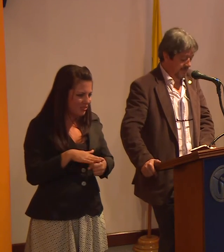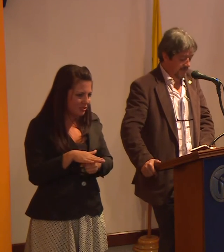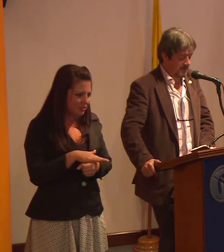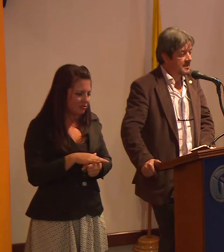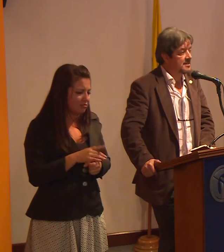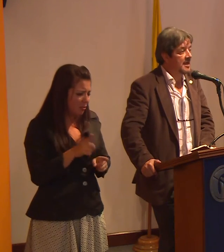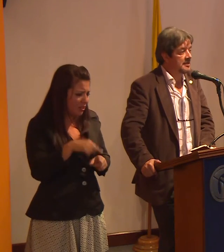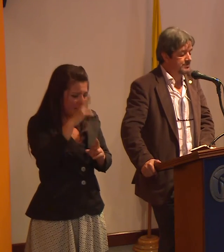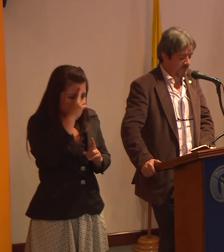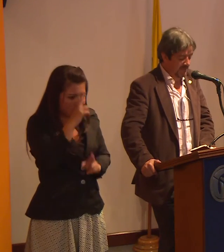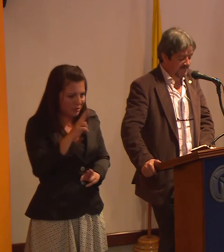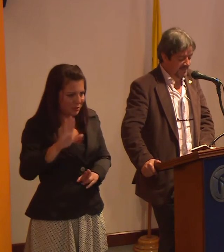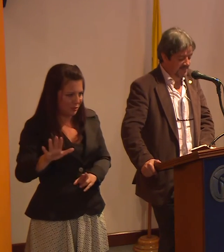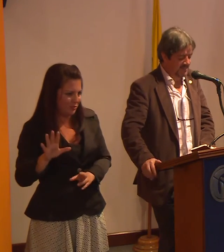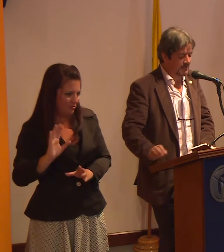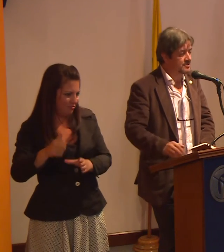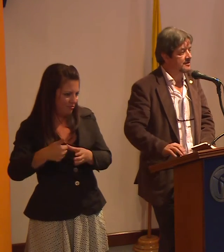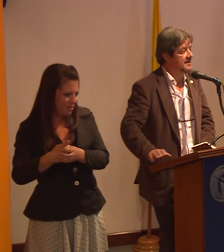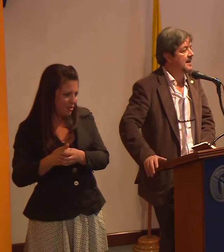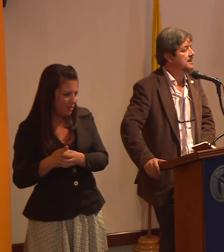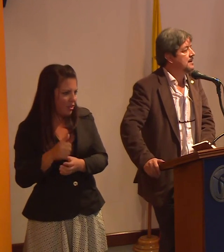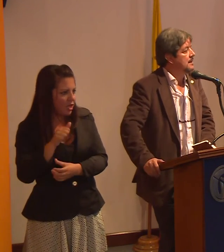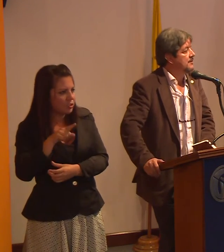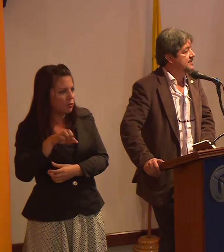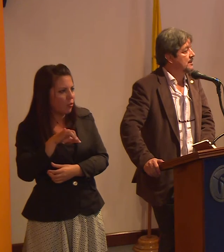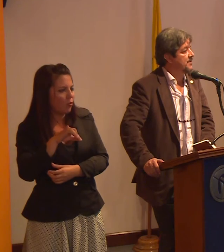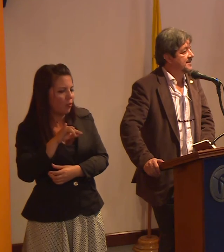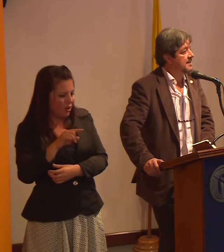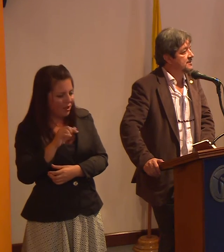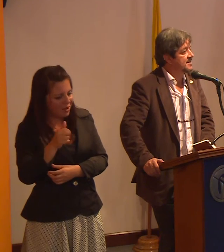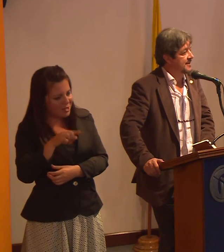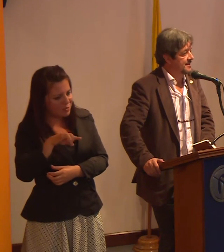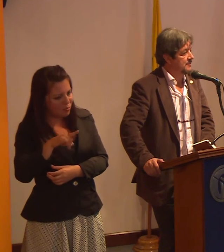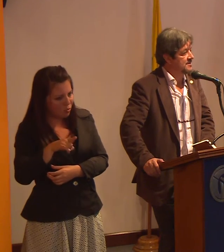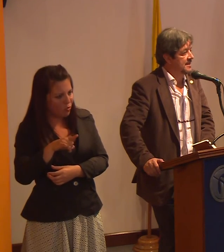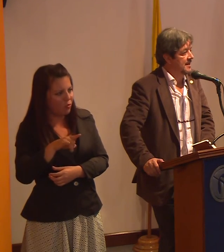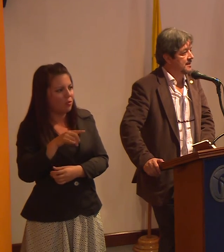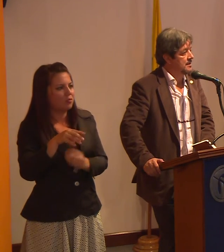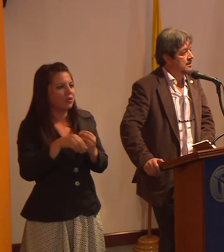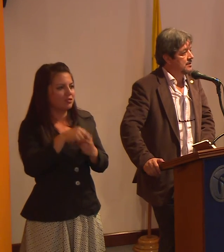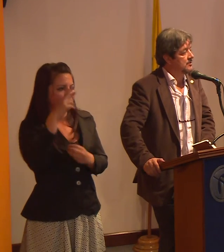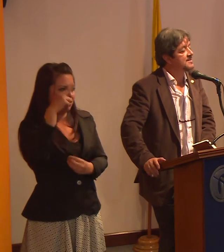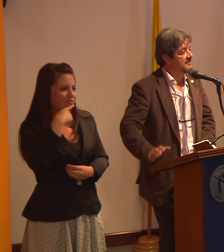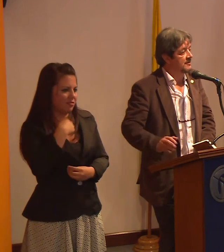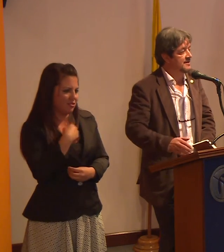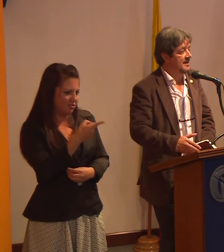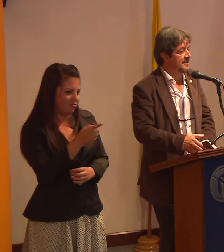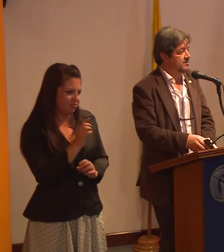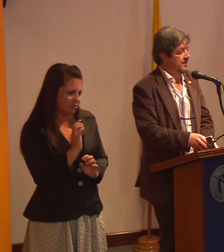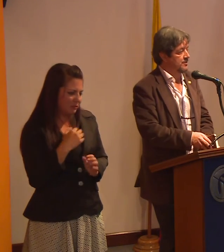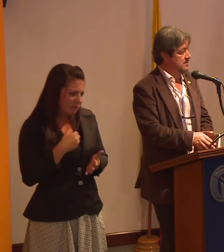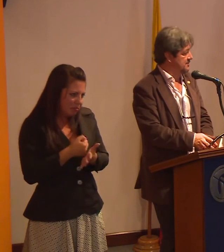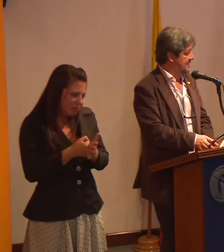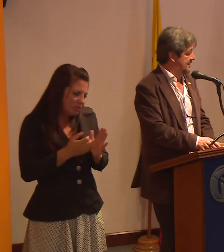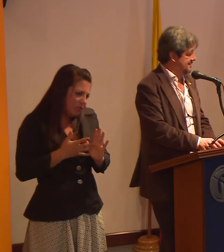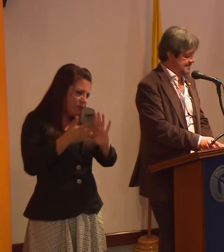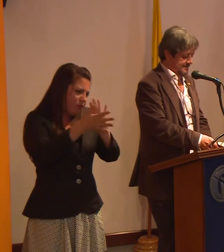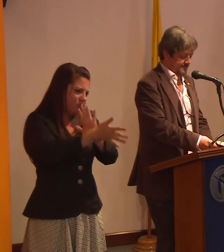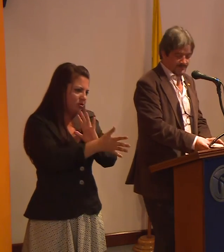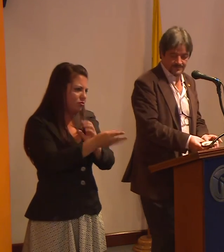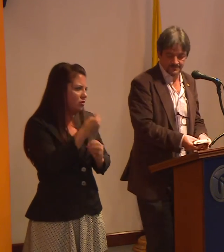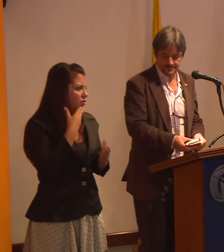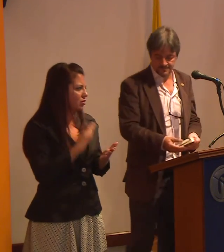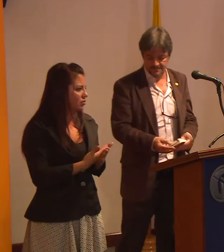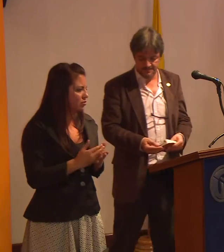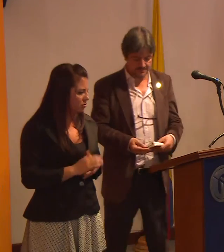posición de ASPU manifestada a través del profesor Renan, pues compartimos y tratamos de dar nuestra información al respecto. Muchas gracias.